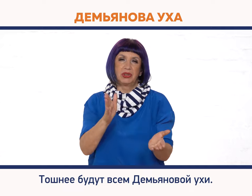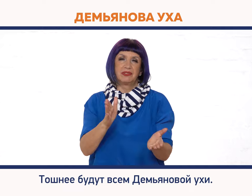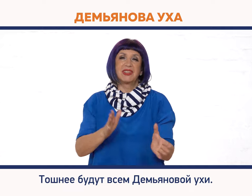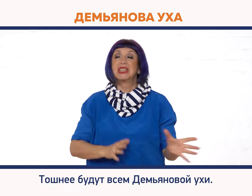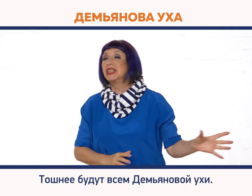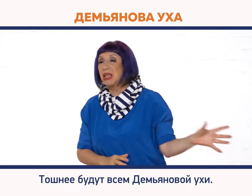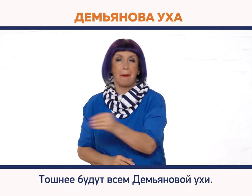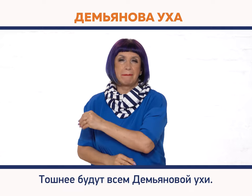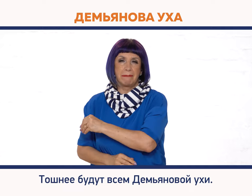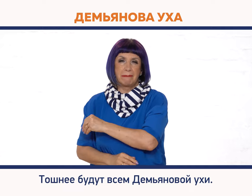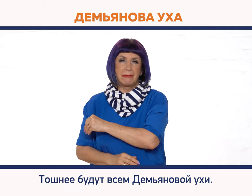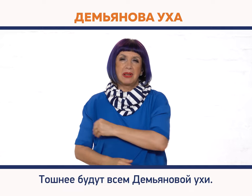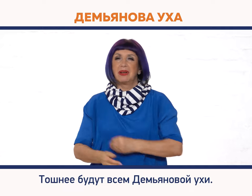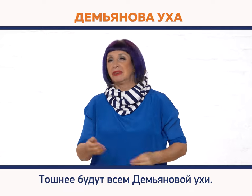тошнее будут всем